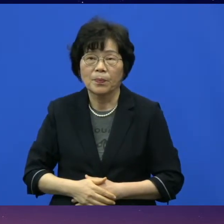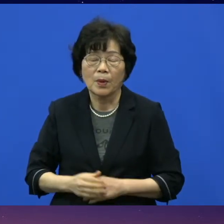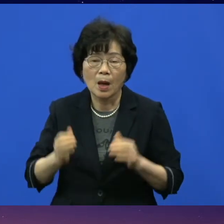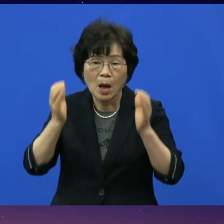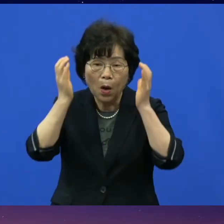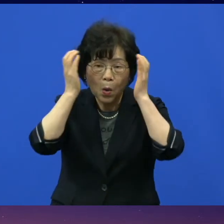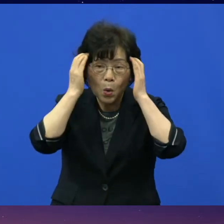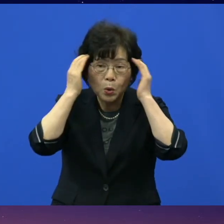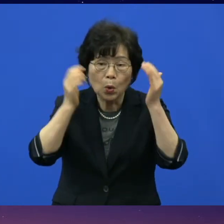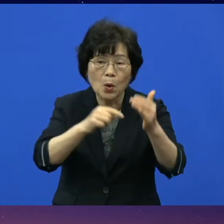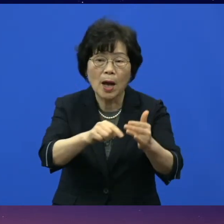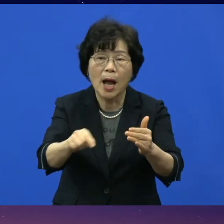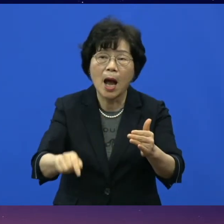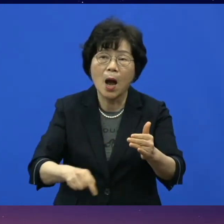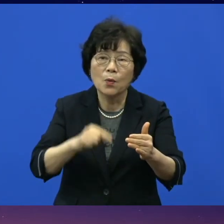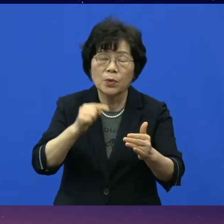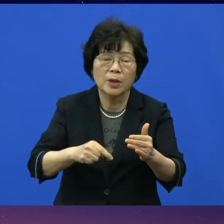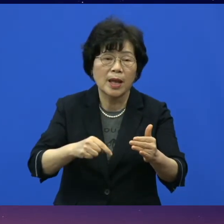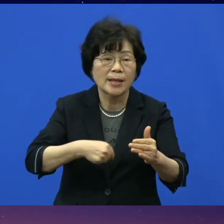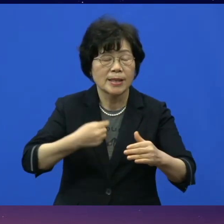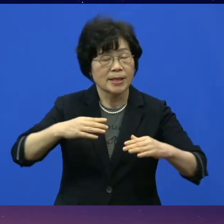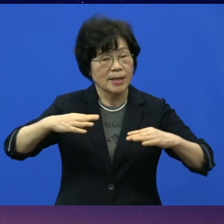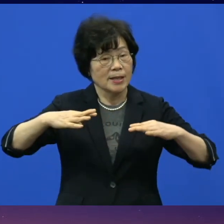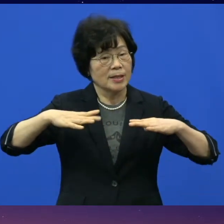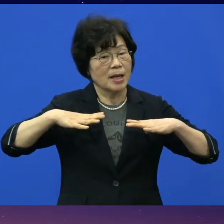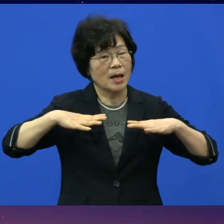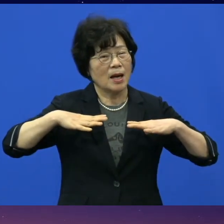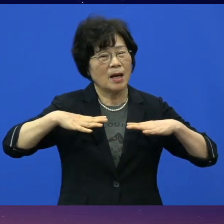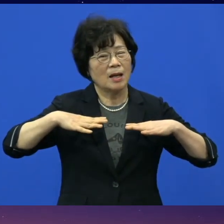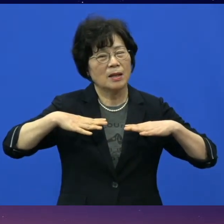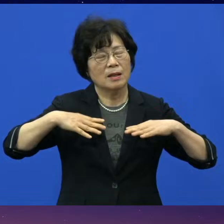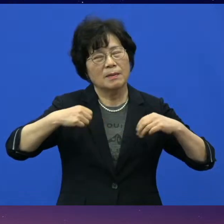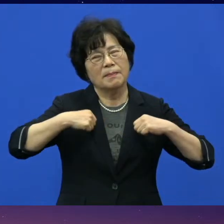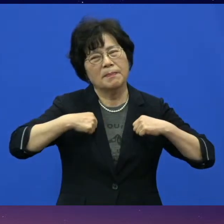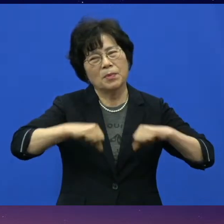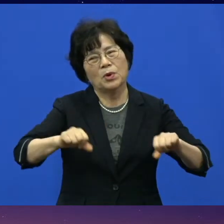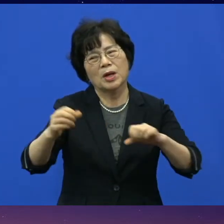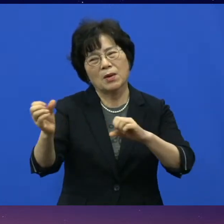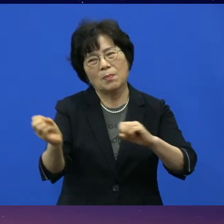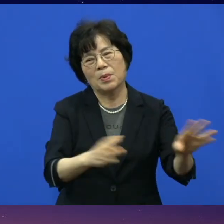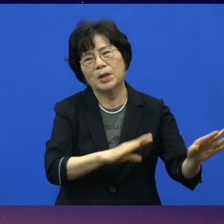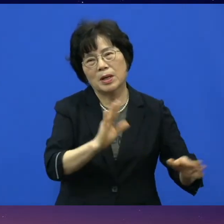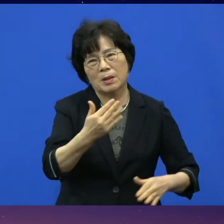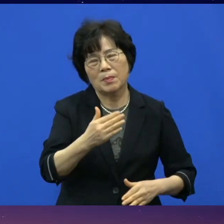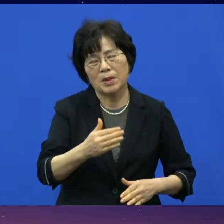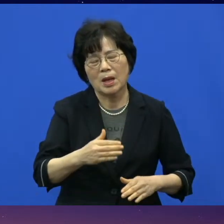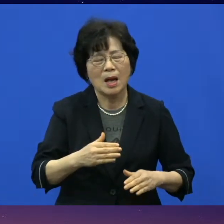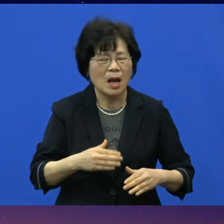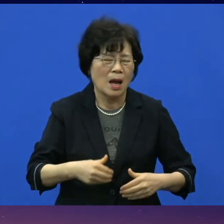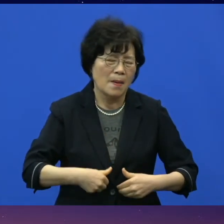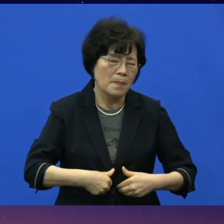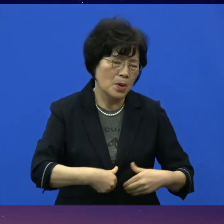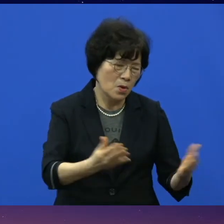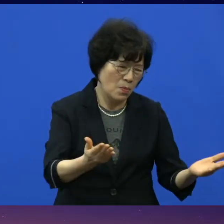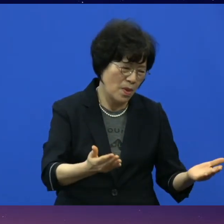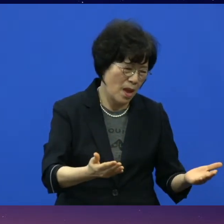고통 속에서 자신이 자랑하던 것들을 내던지게 되는 거예요. 아, 이거 쓸데없는 거구나.